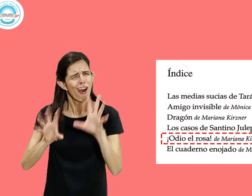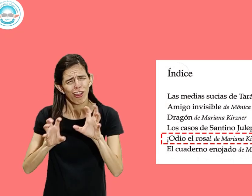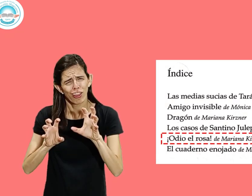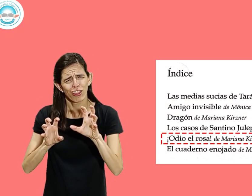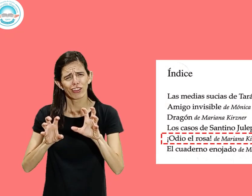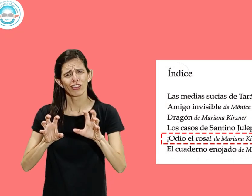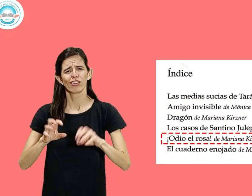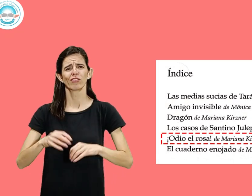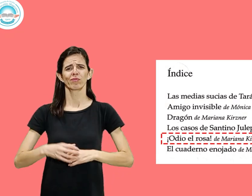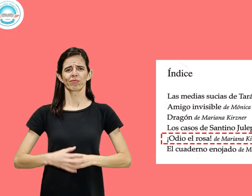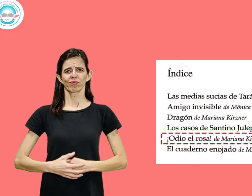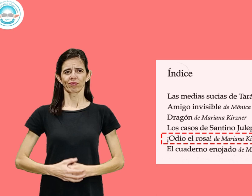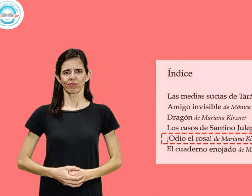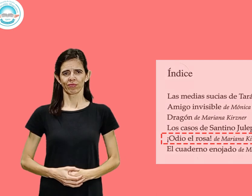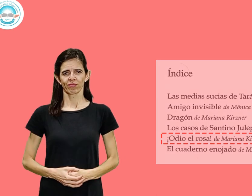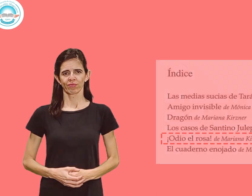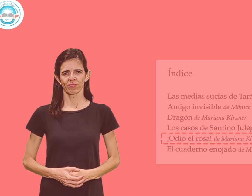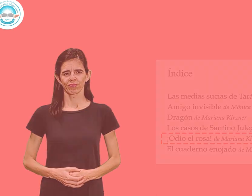enamoradas odio el